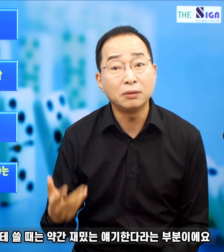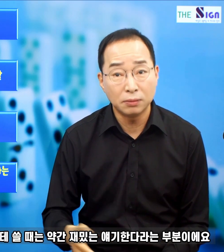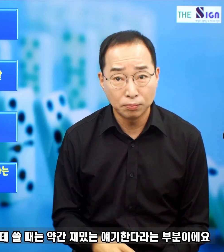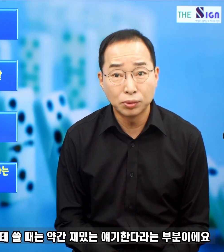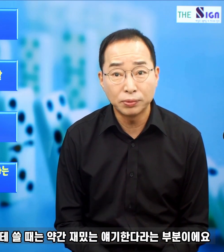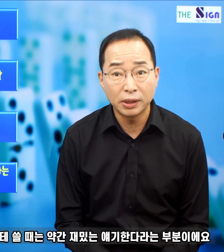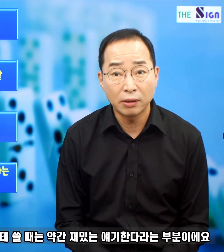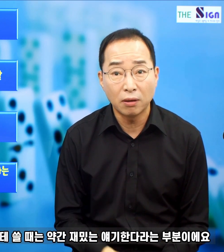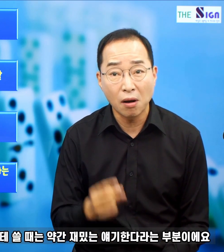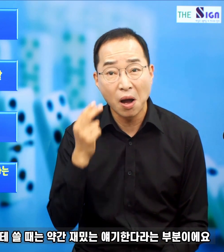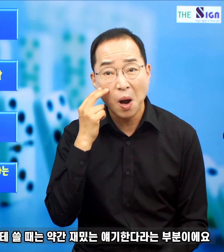한다라는 부분이에요.